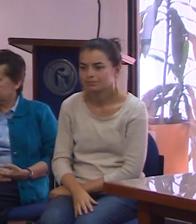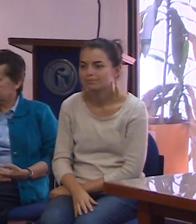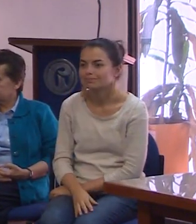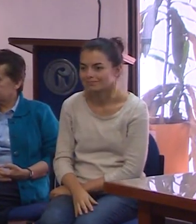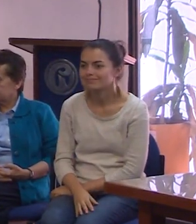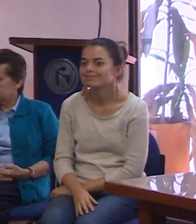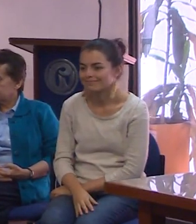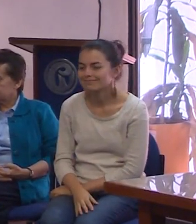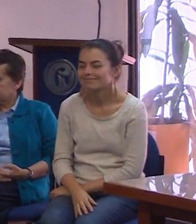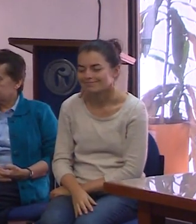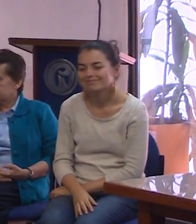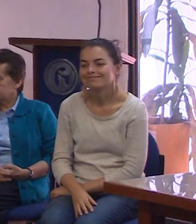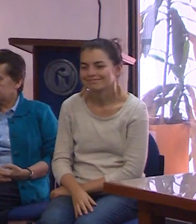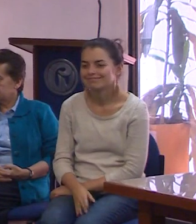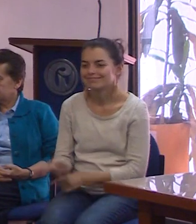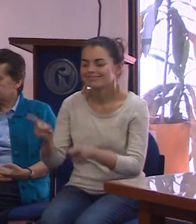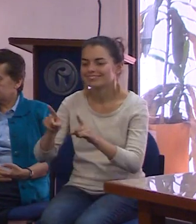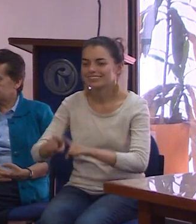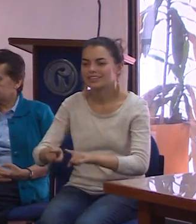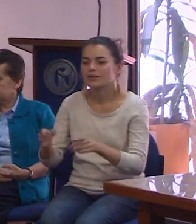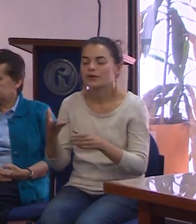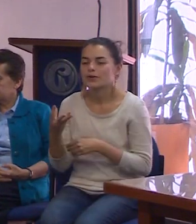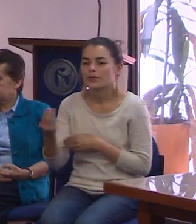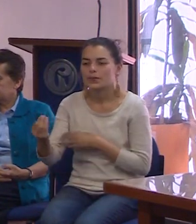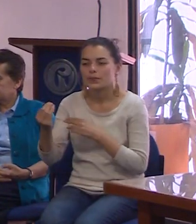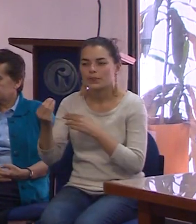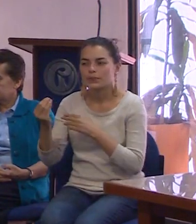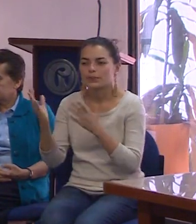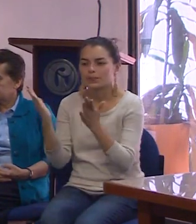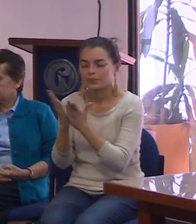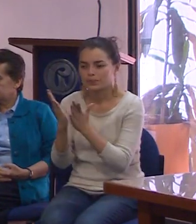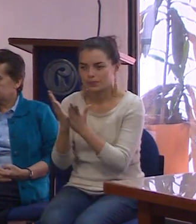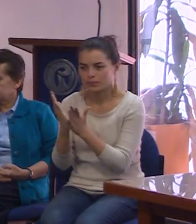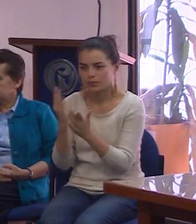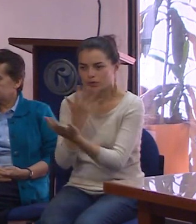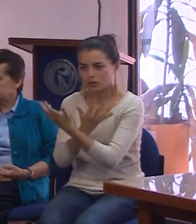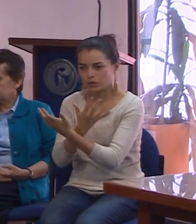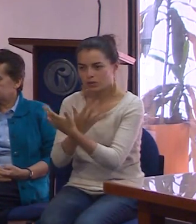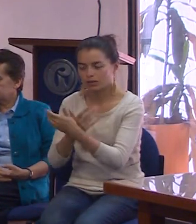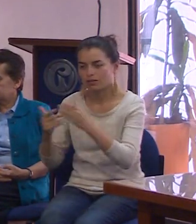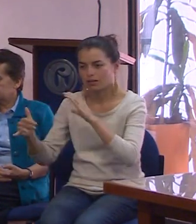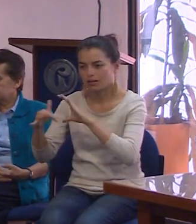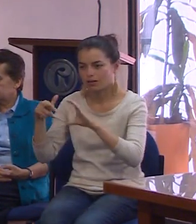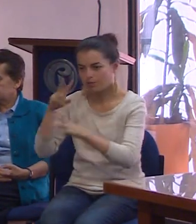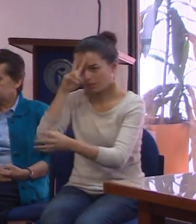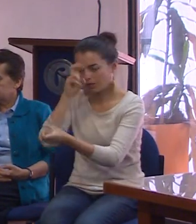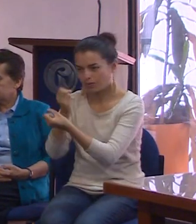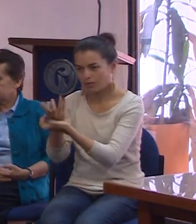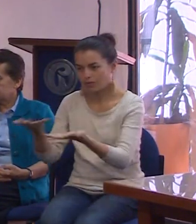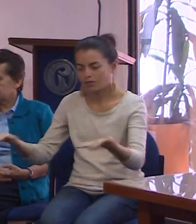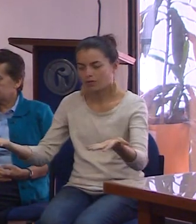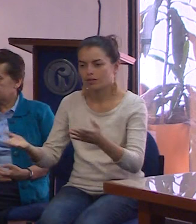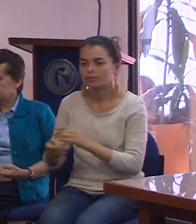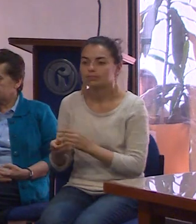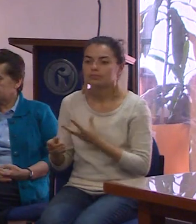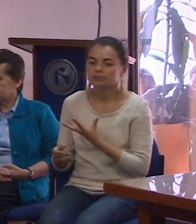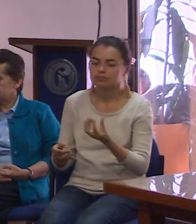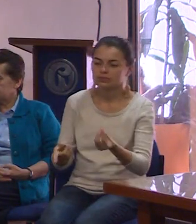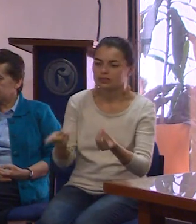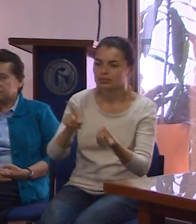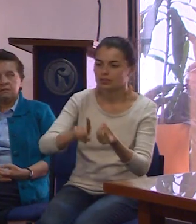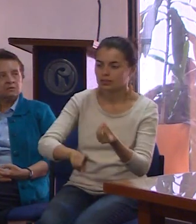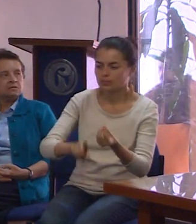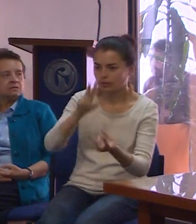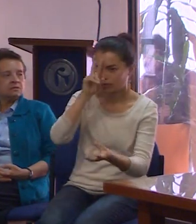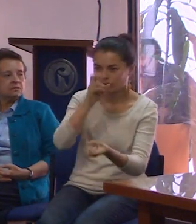El grupo de investigación Educación en Ciencias, Ambiente y Diversidad, la línea de Educación en Ciencias y Formación Ambiental, con la